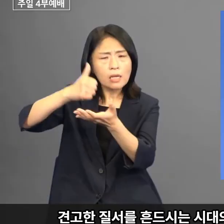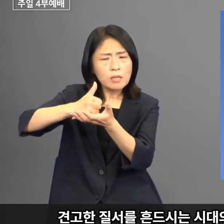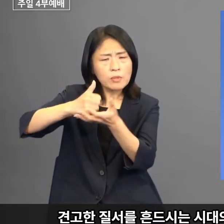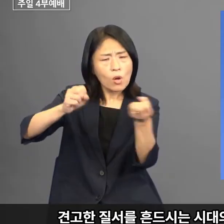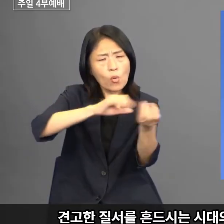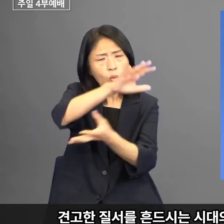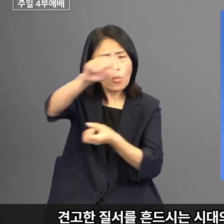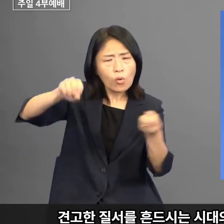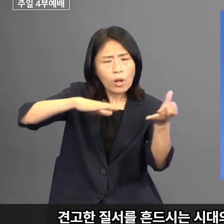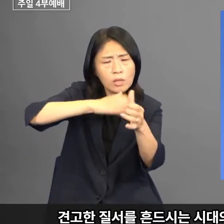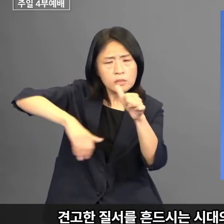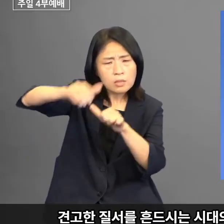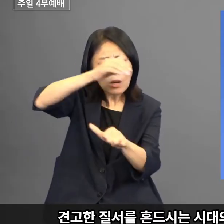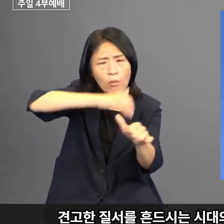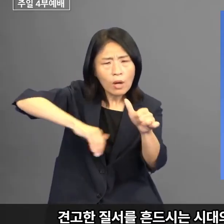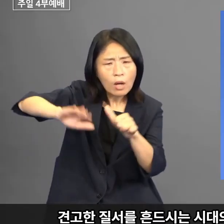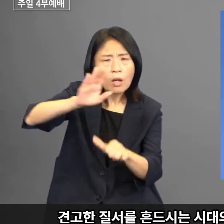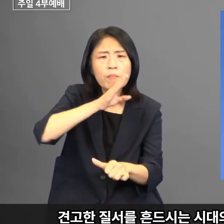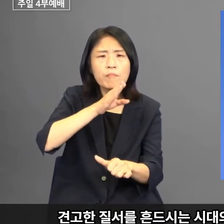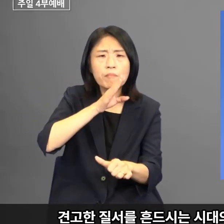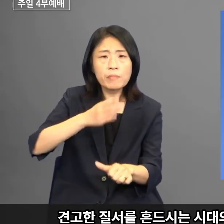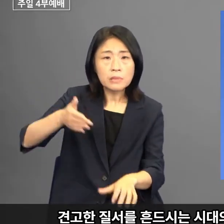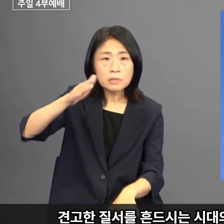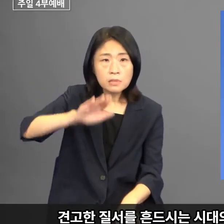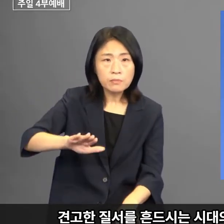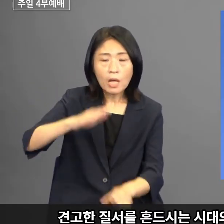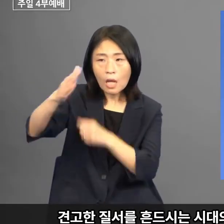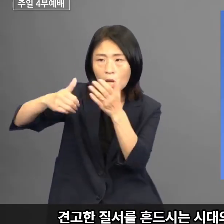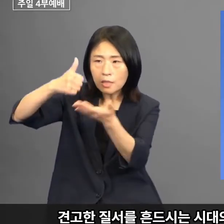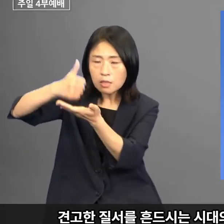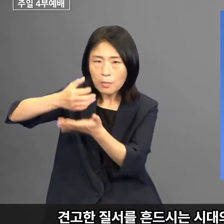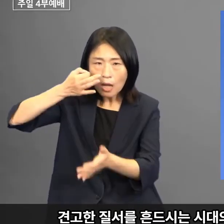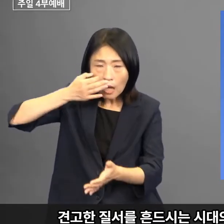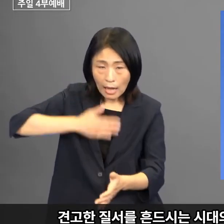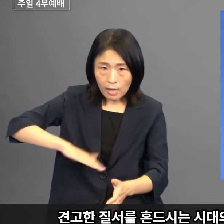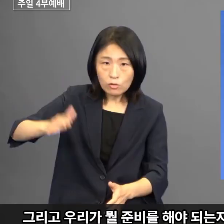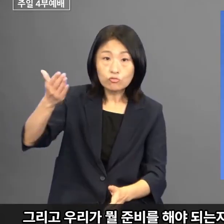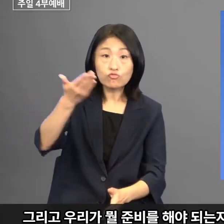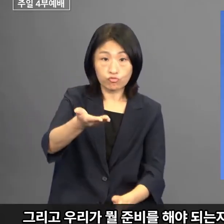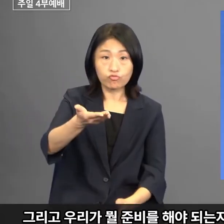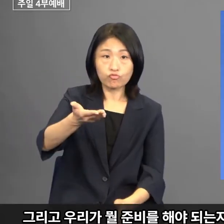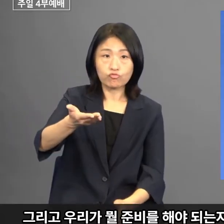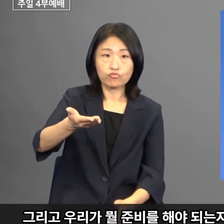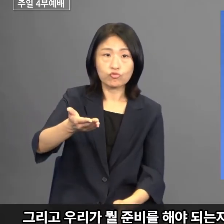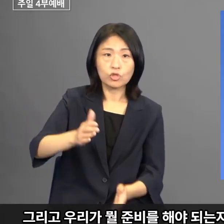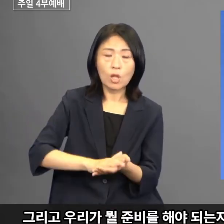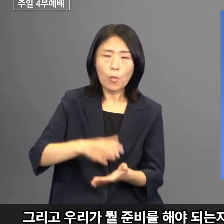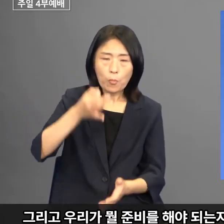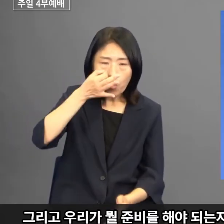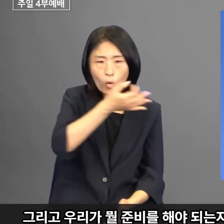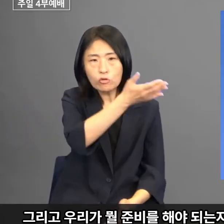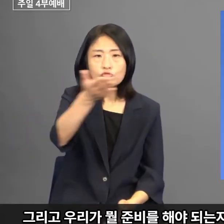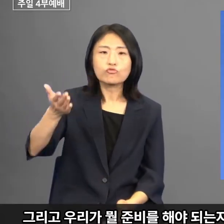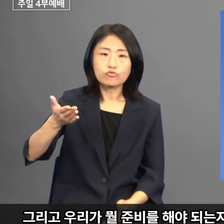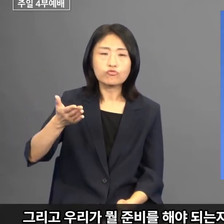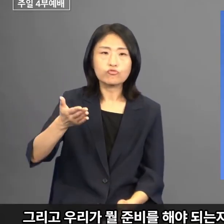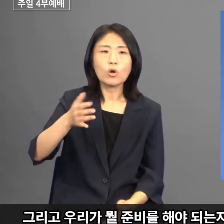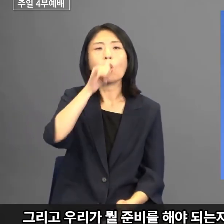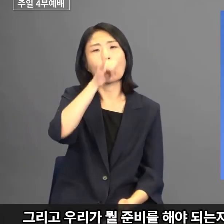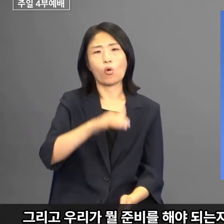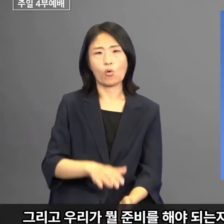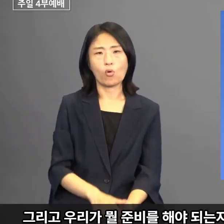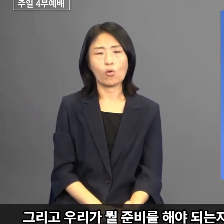속에서 견고한 질서를 흔드시는 시대의 징표를 통해서 무엇을 하시는지, 그리고 우리가 뭘 준비를 해야 되는지를